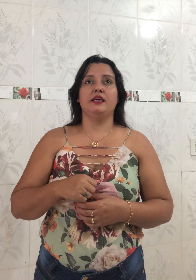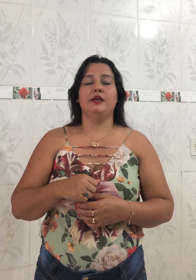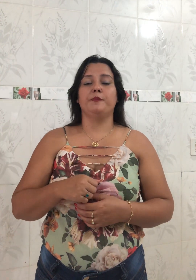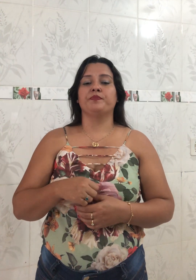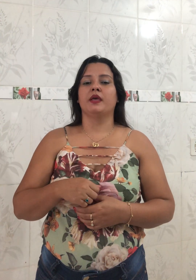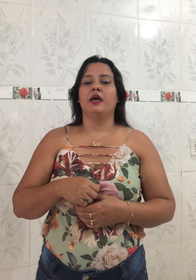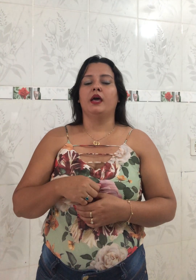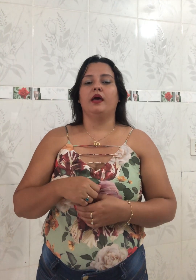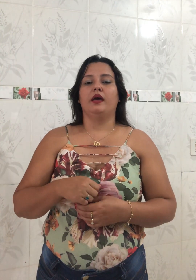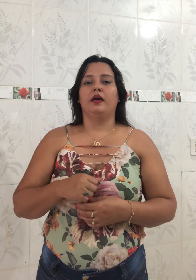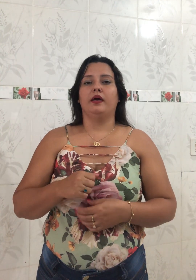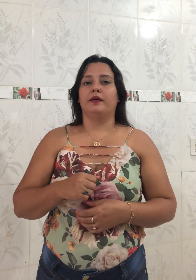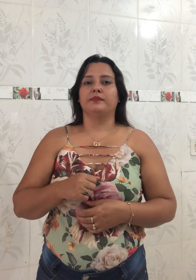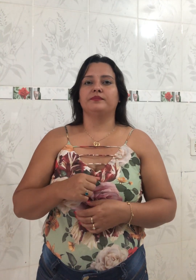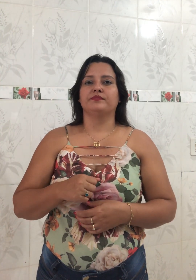que